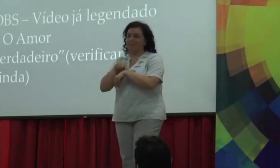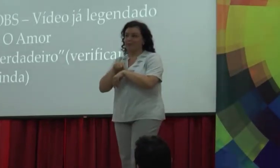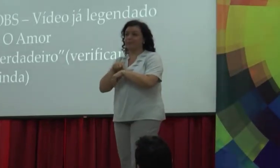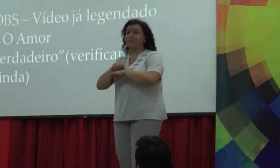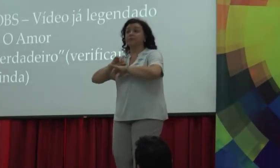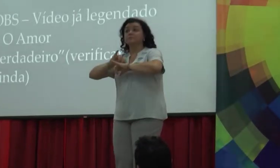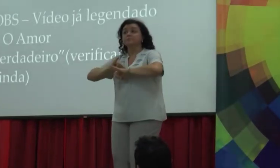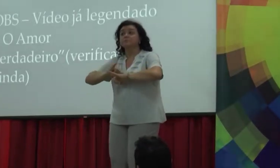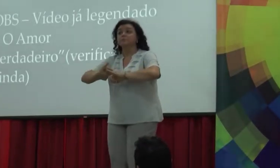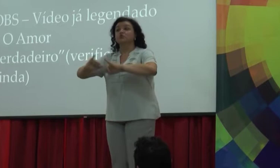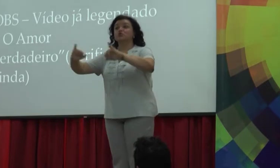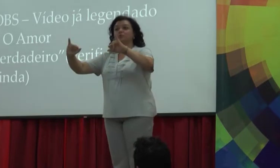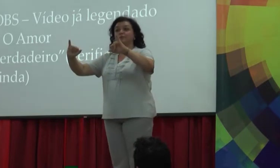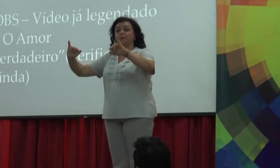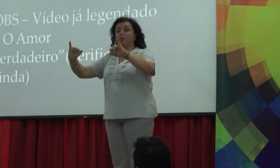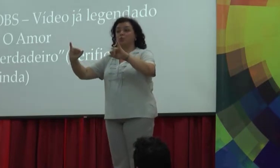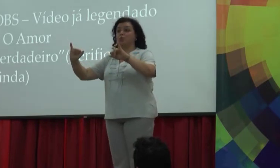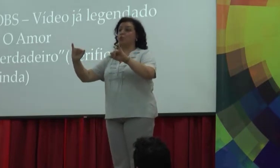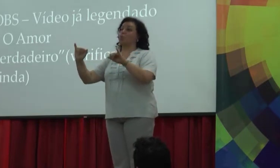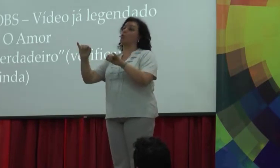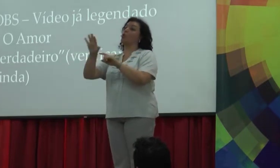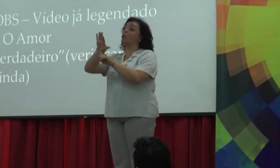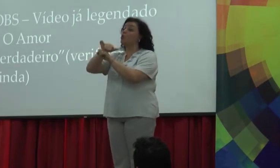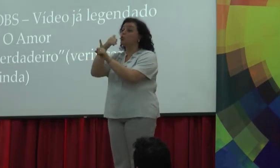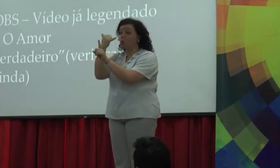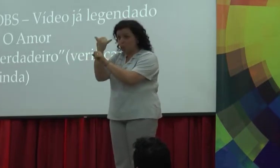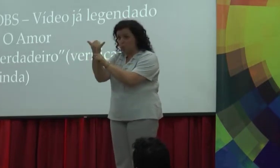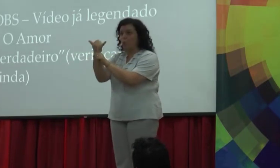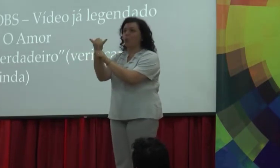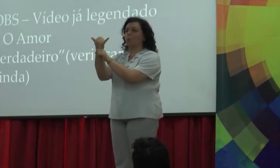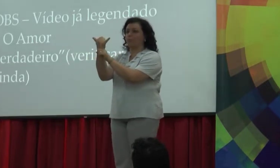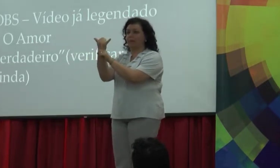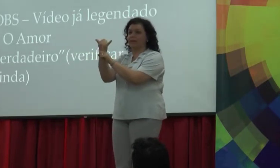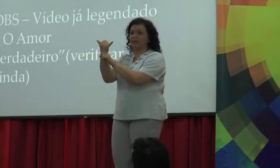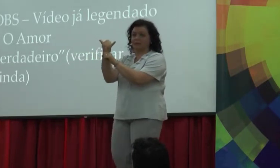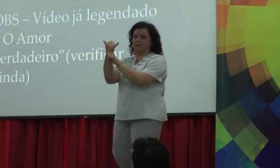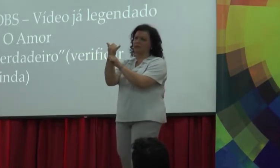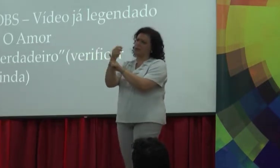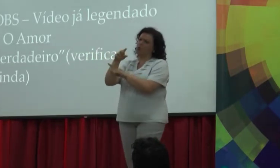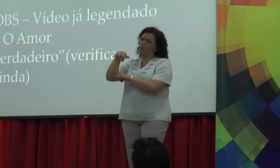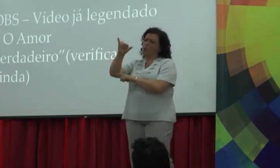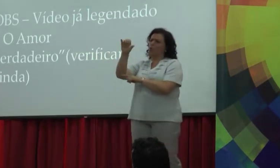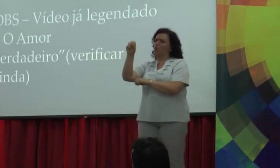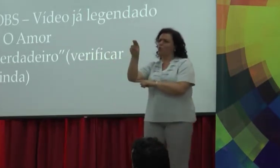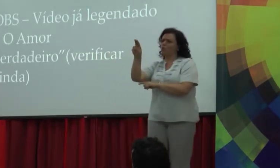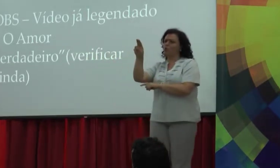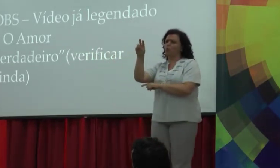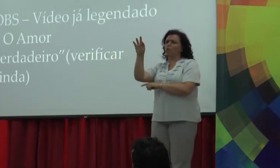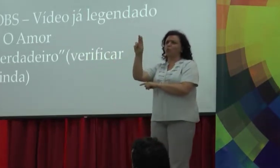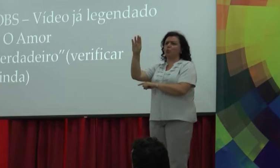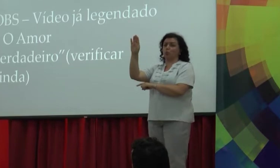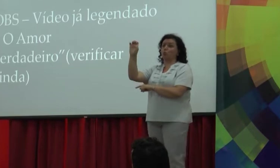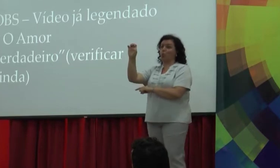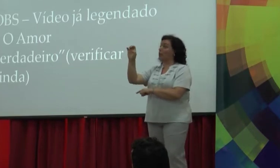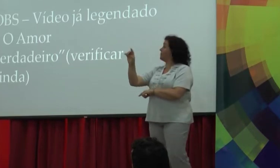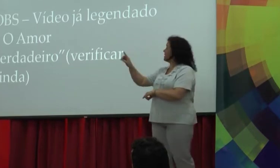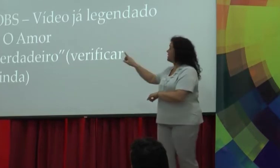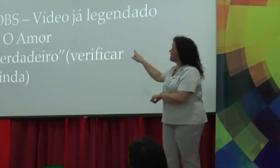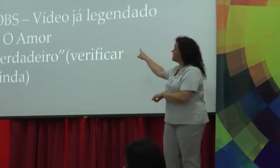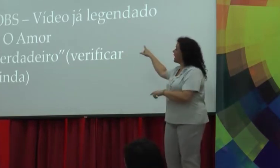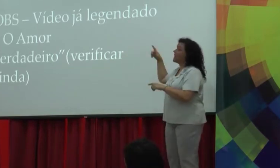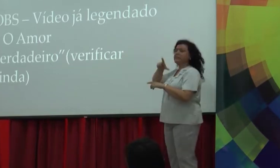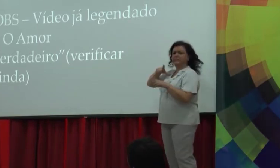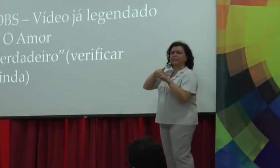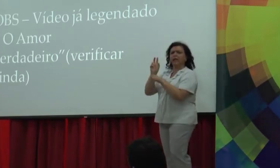Não vai dar tempo de informar para vocês, mas no YouTube tem esse